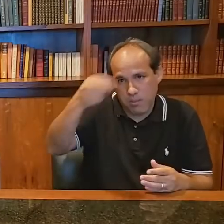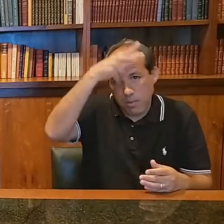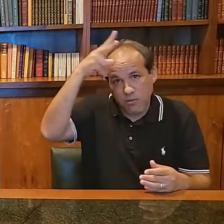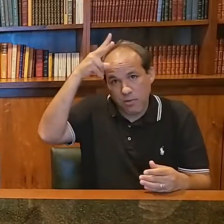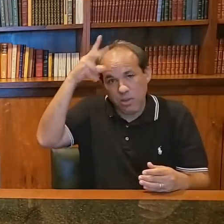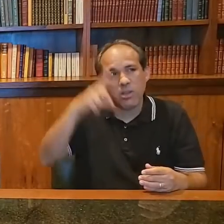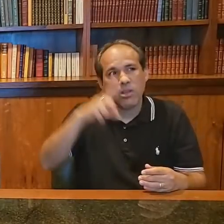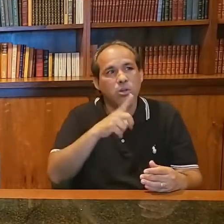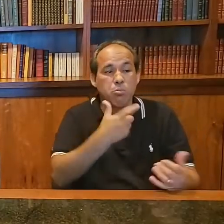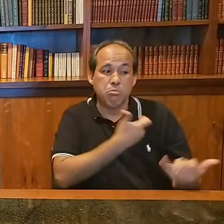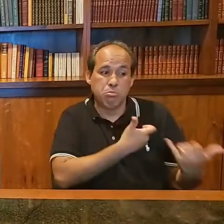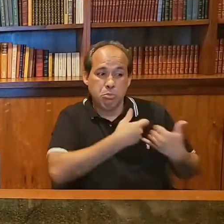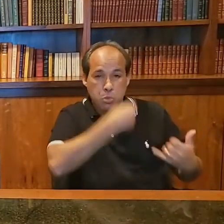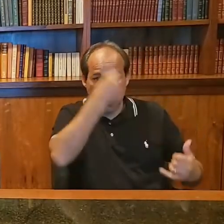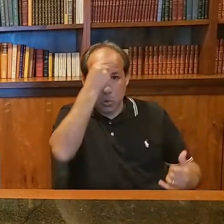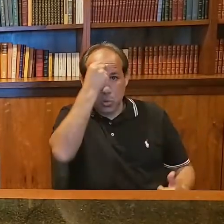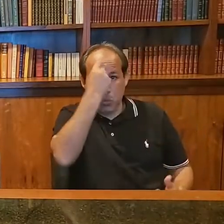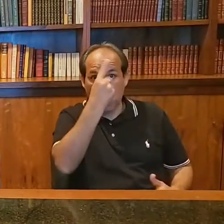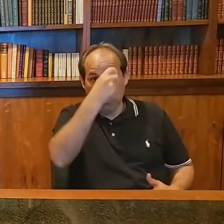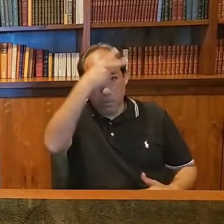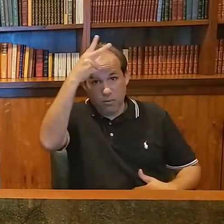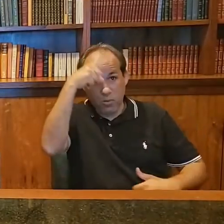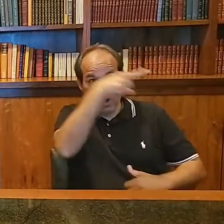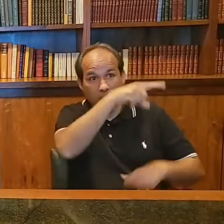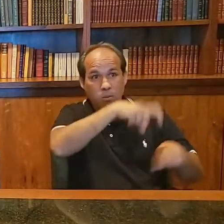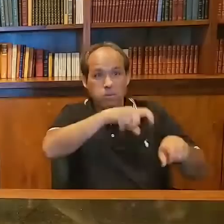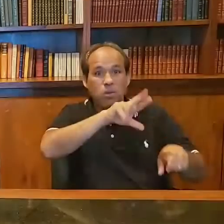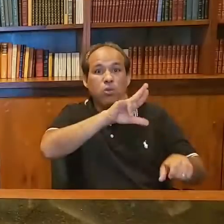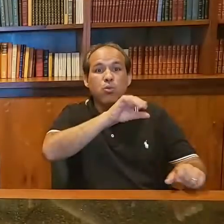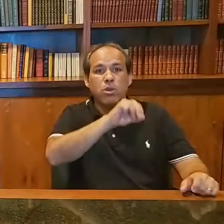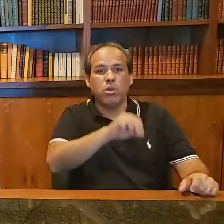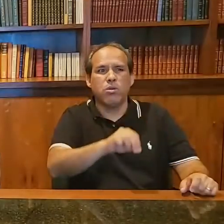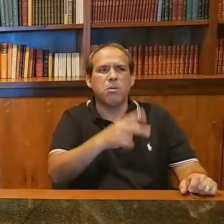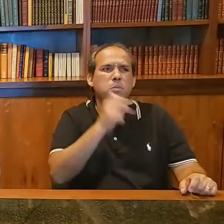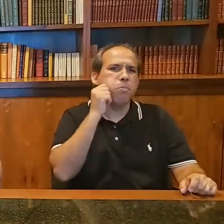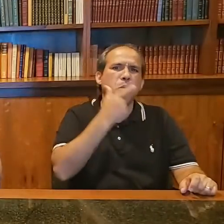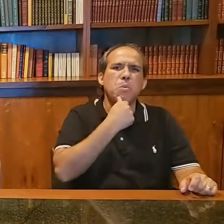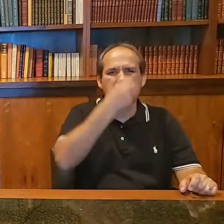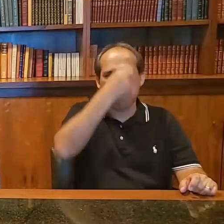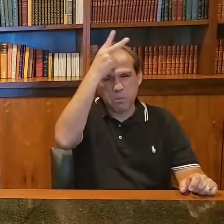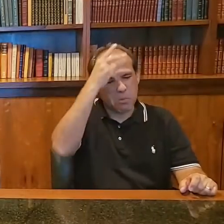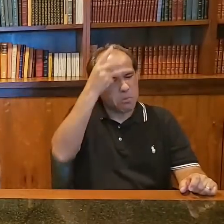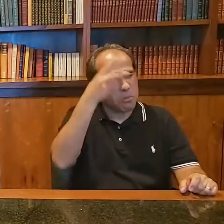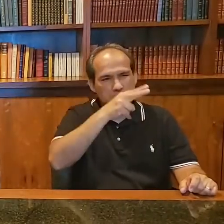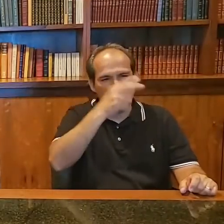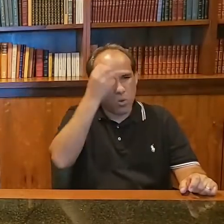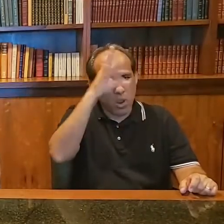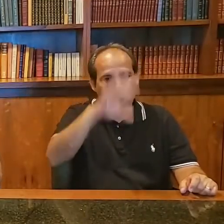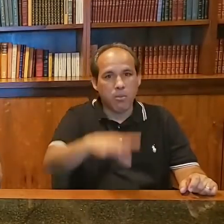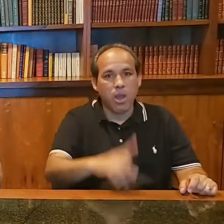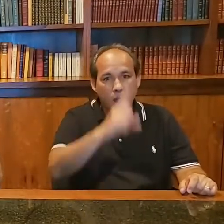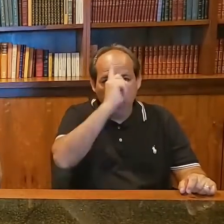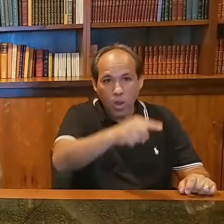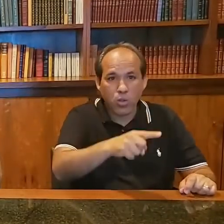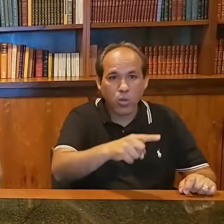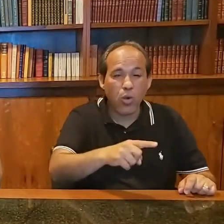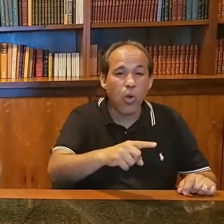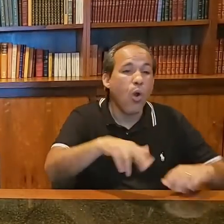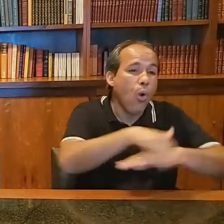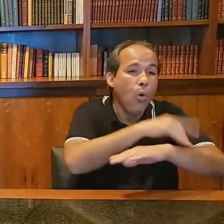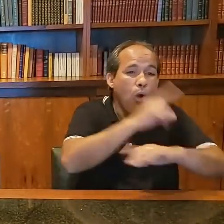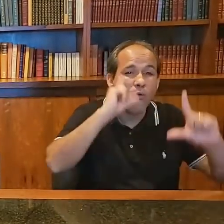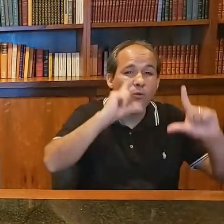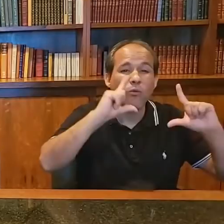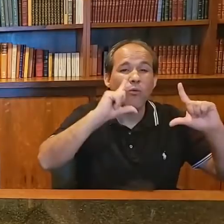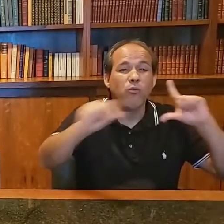uma prefeitura lá do interior do Rio de Janeiro, hoje em dia, diz que a prefeita lá, o prefeito, não sei, decretou toque de recolher a partir das 18 horas.